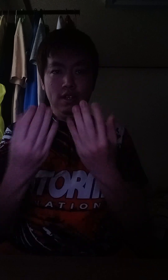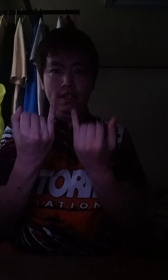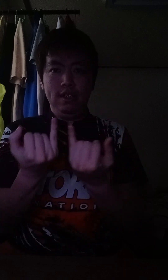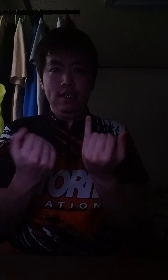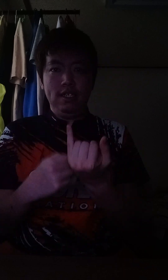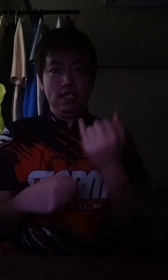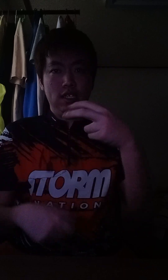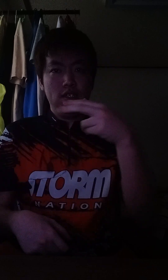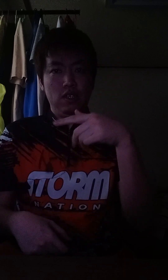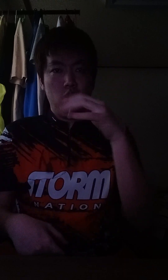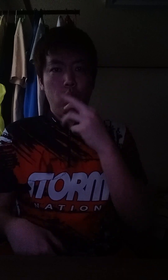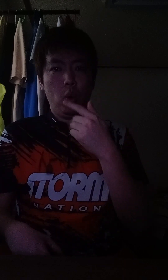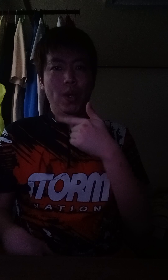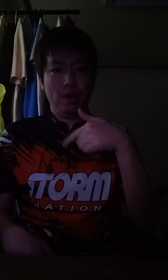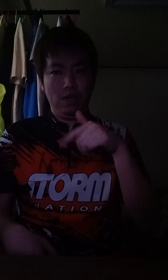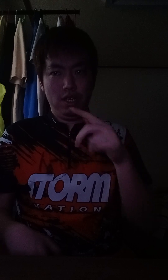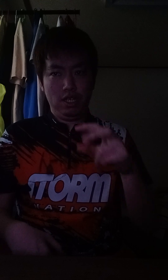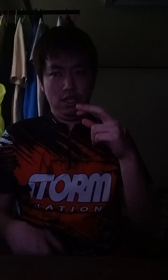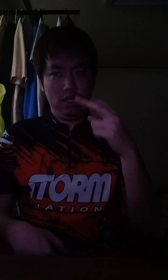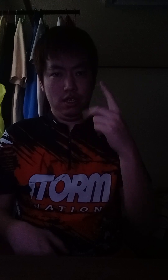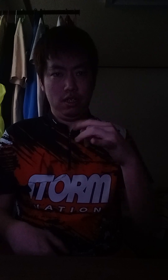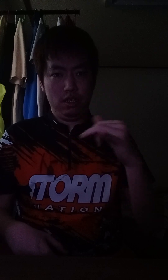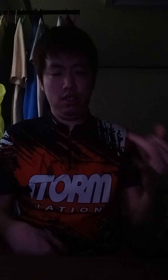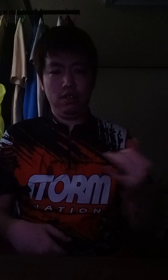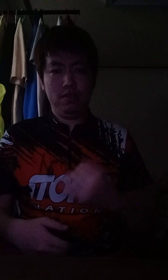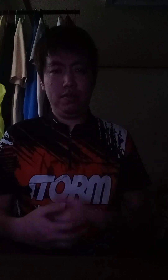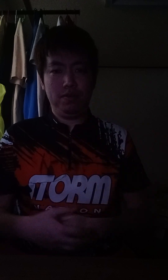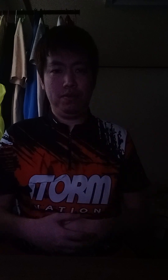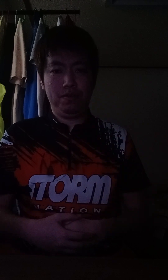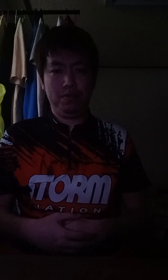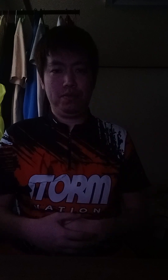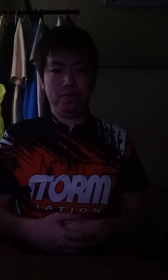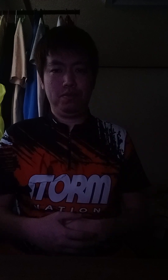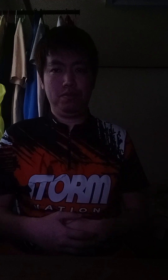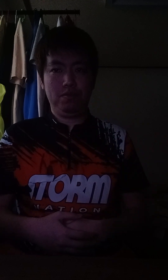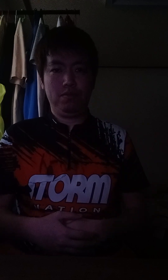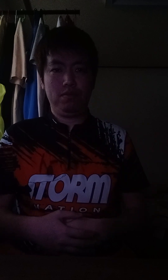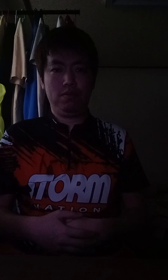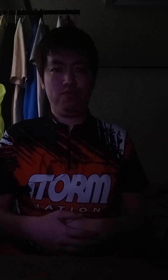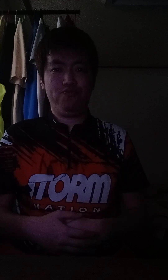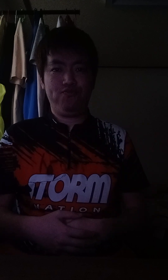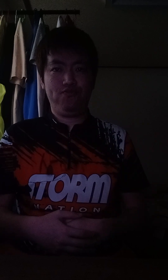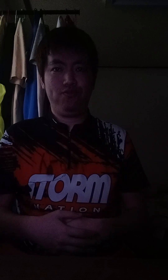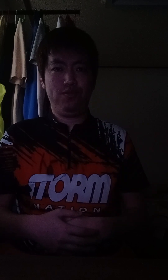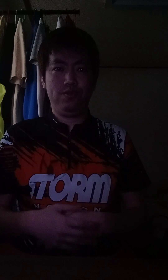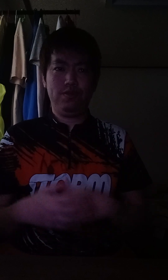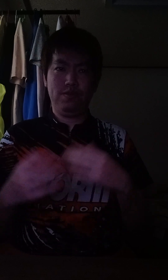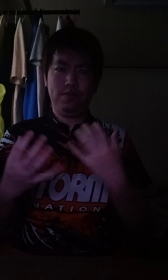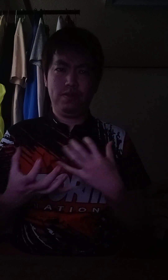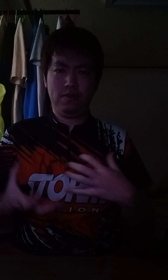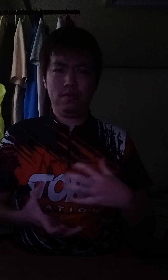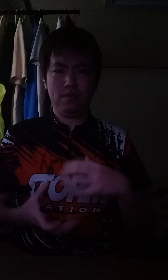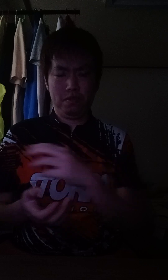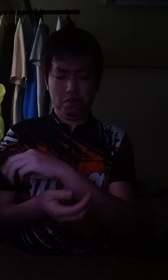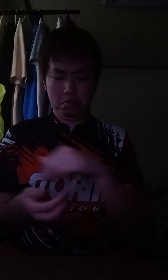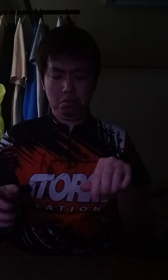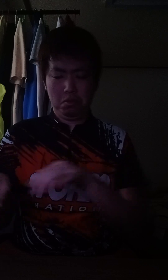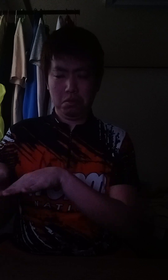이거는 스테로이드. 이게 스테로이드예요. 폐에 물